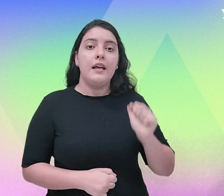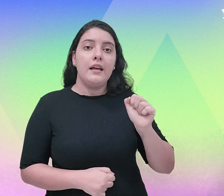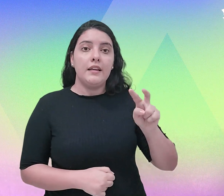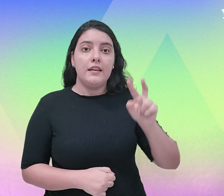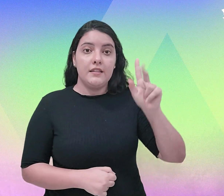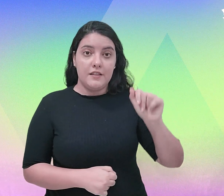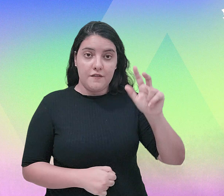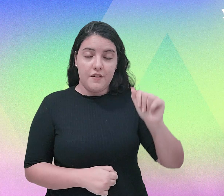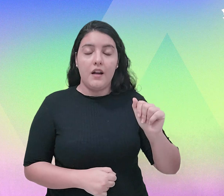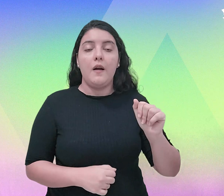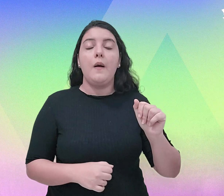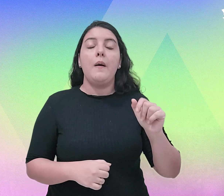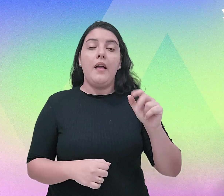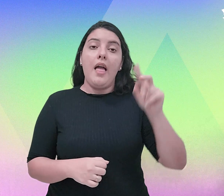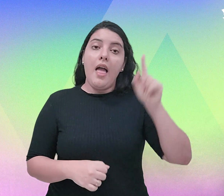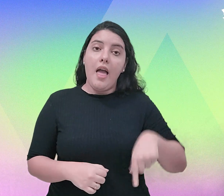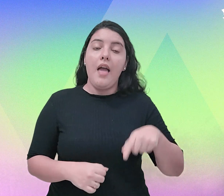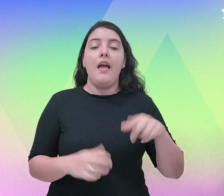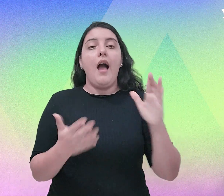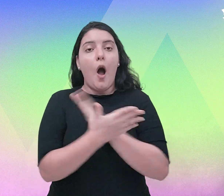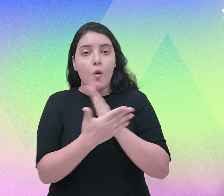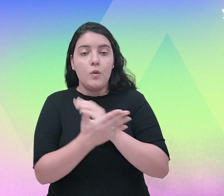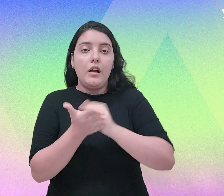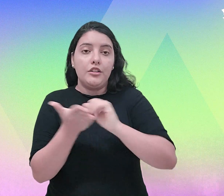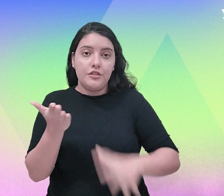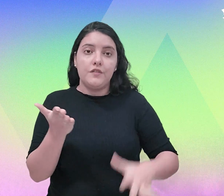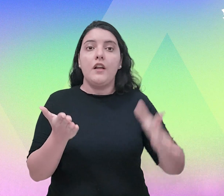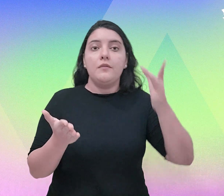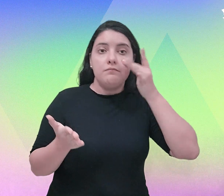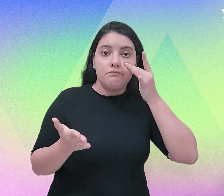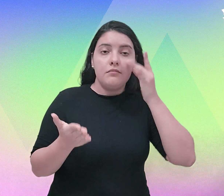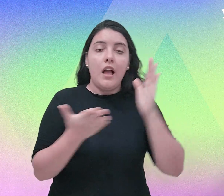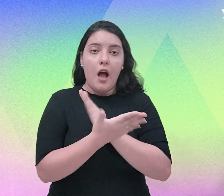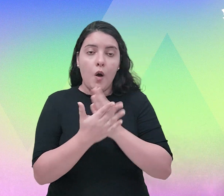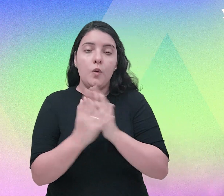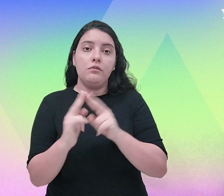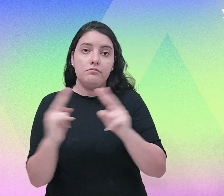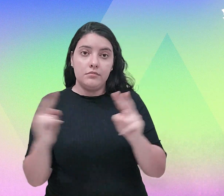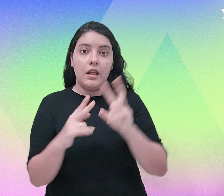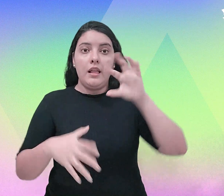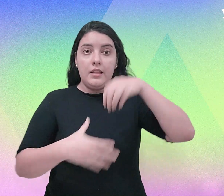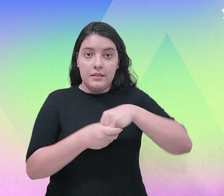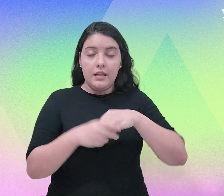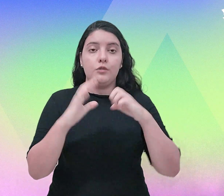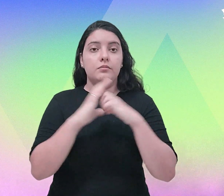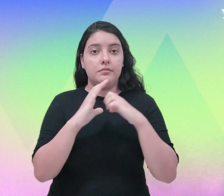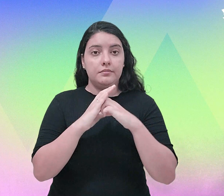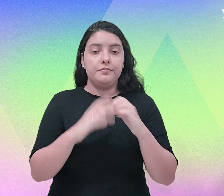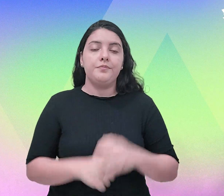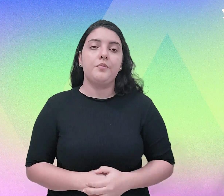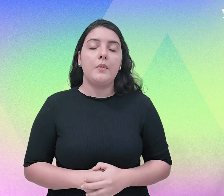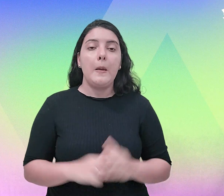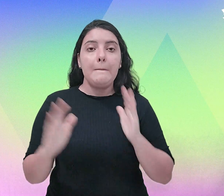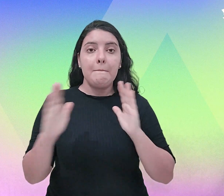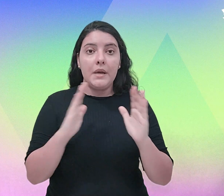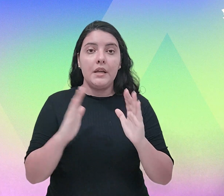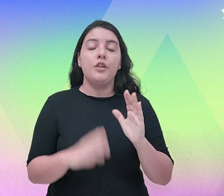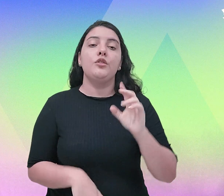formato híbrido com atividades virtuais e presenciais no centro cultural Bom Jardim período 3 de